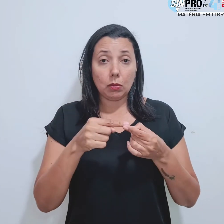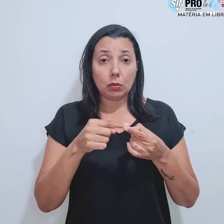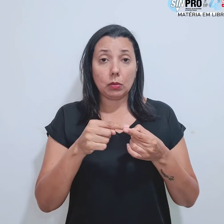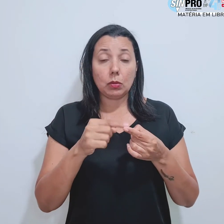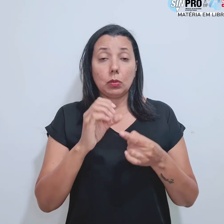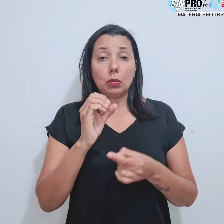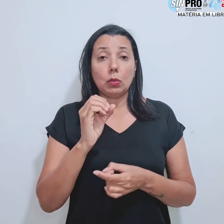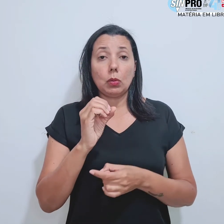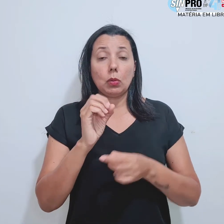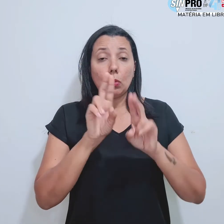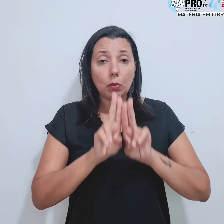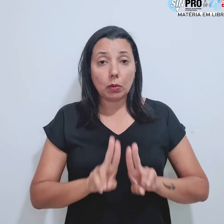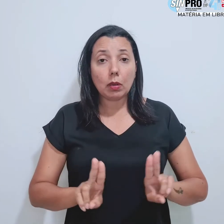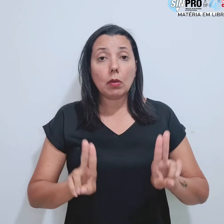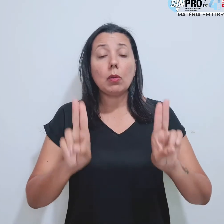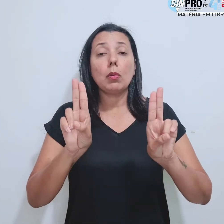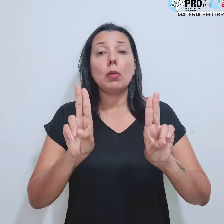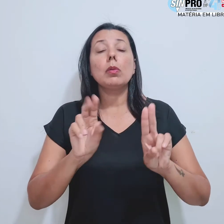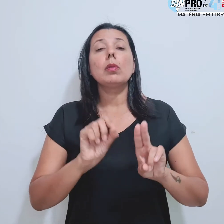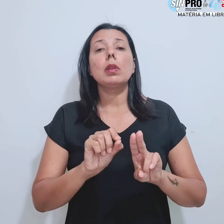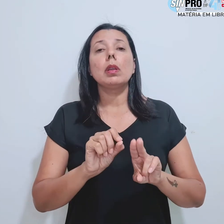a ONU News, a